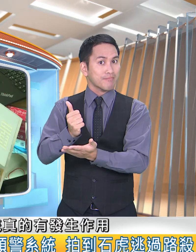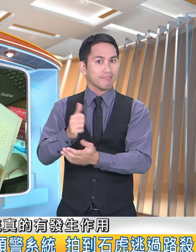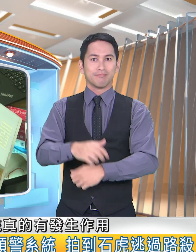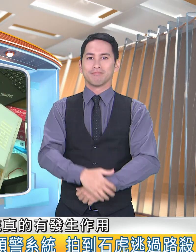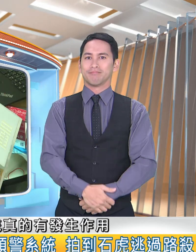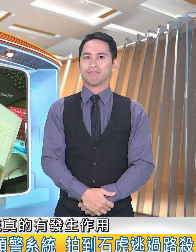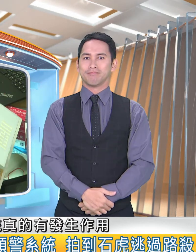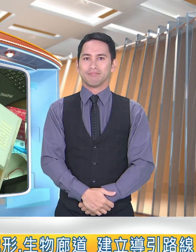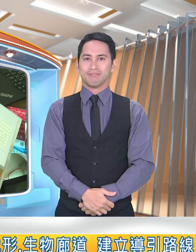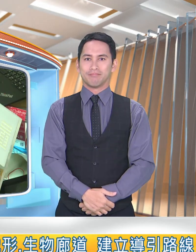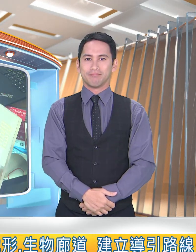作用。